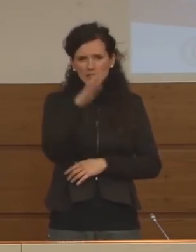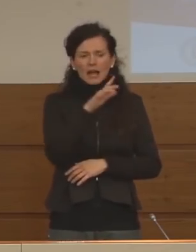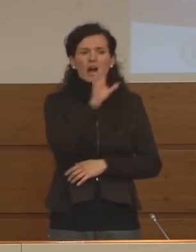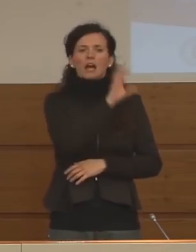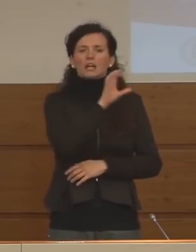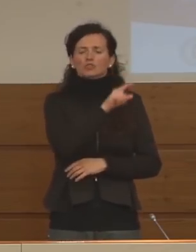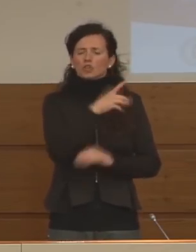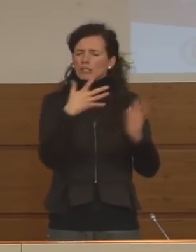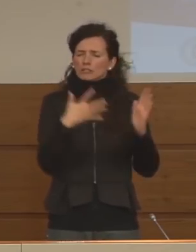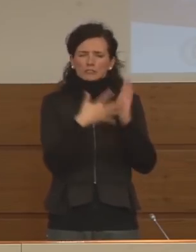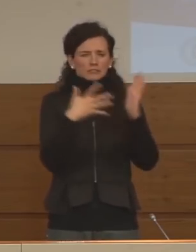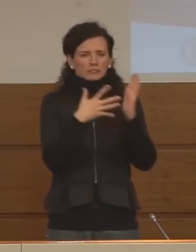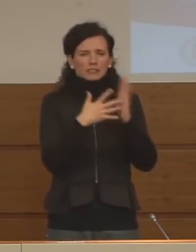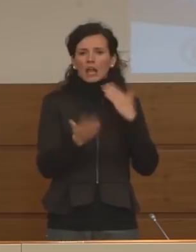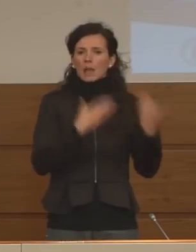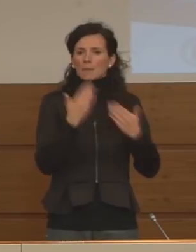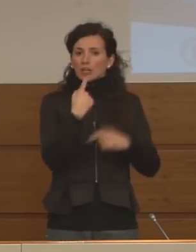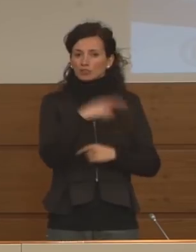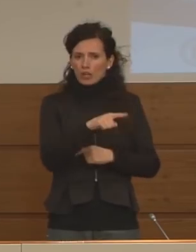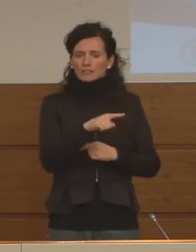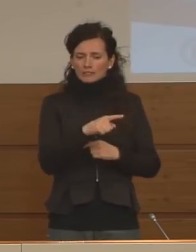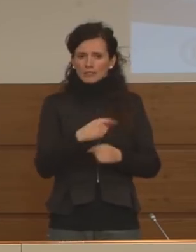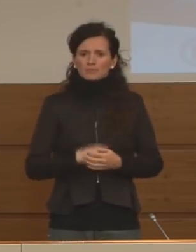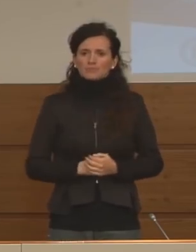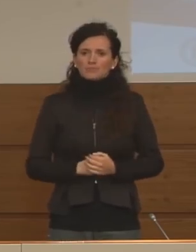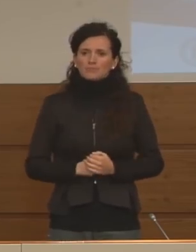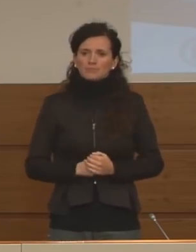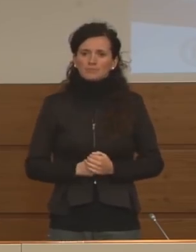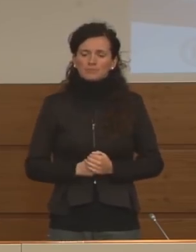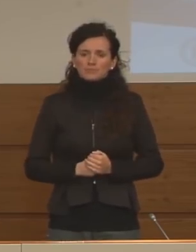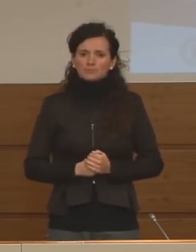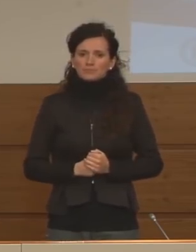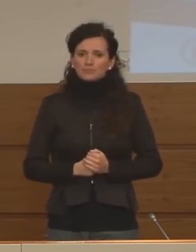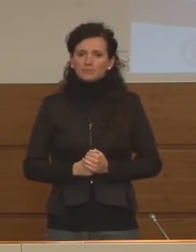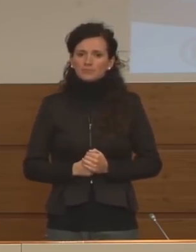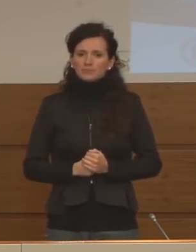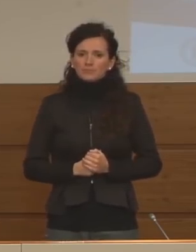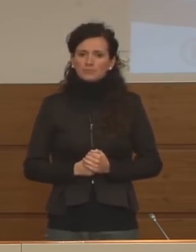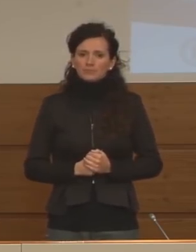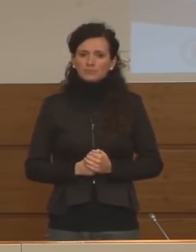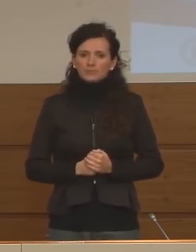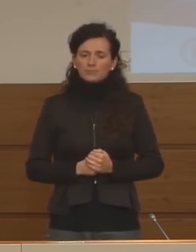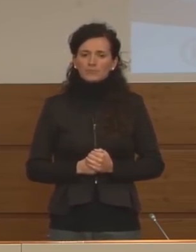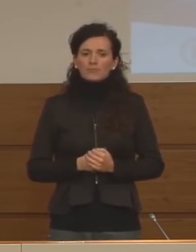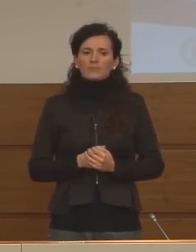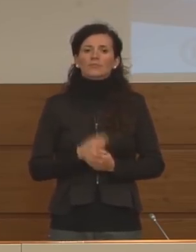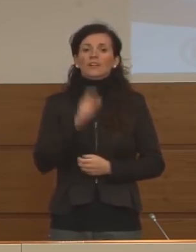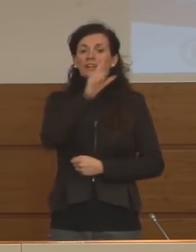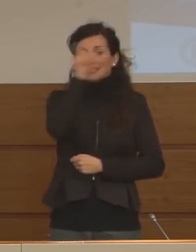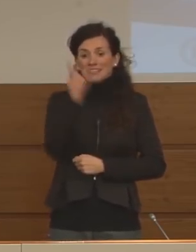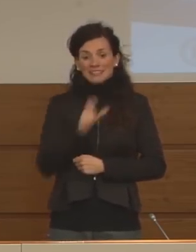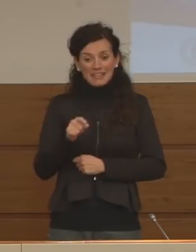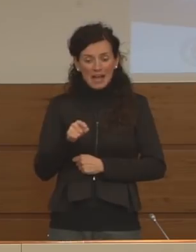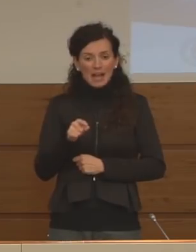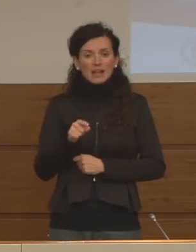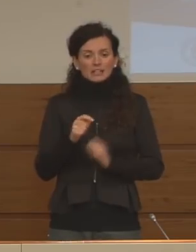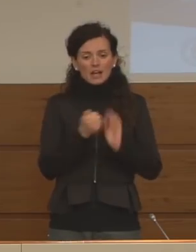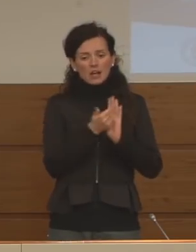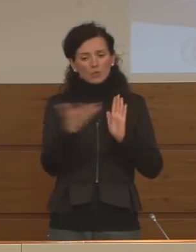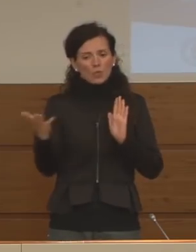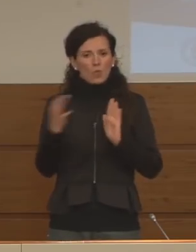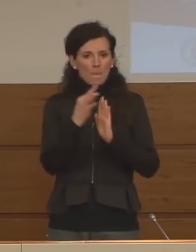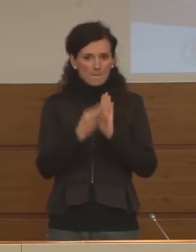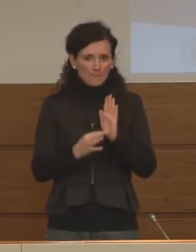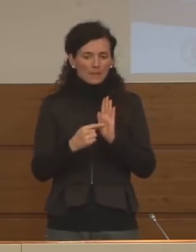di questa emergenza purtroppo i dati che ci giungono dal nostro paese ma in